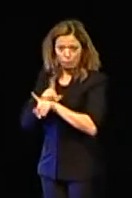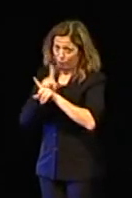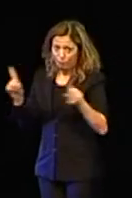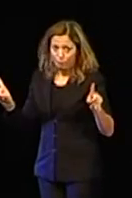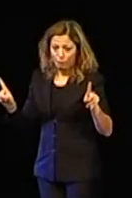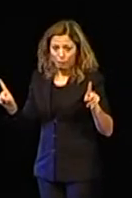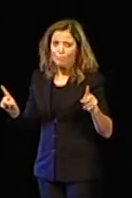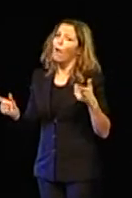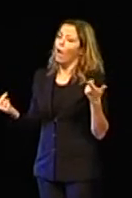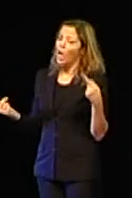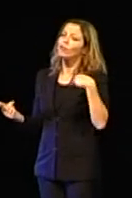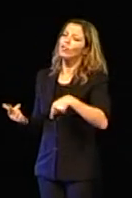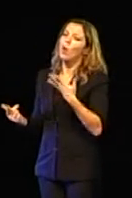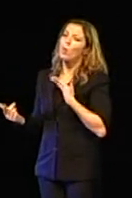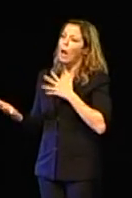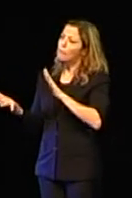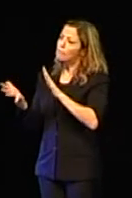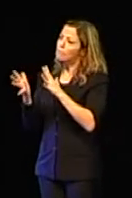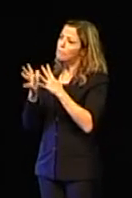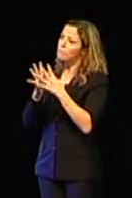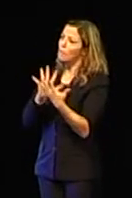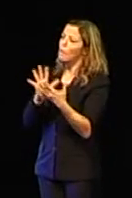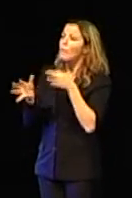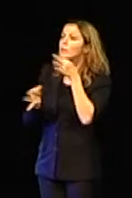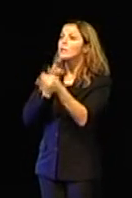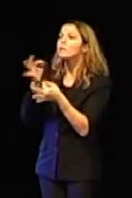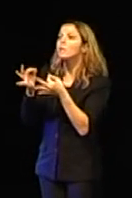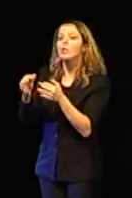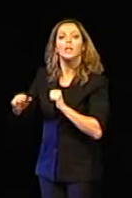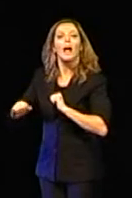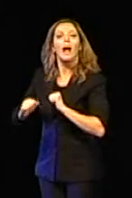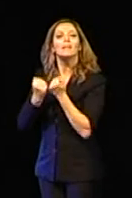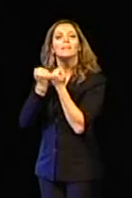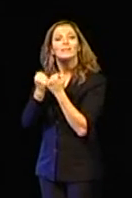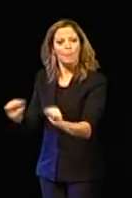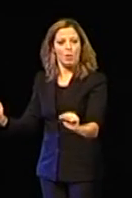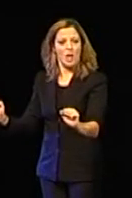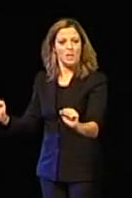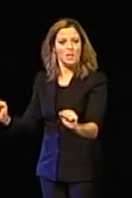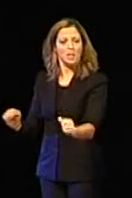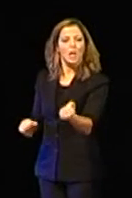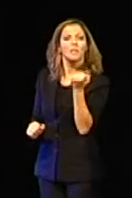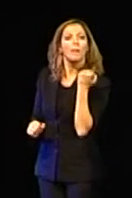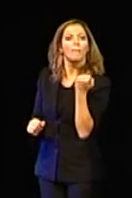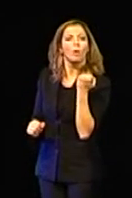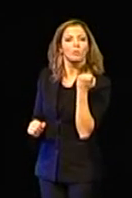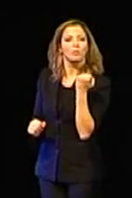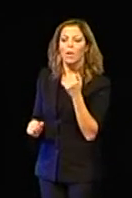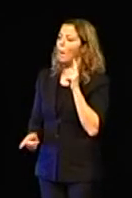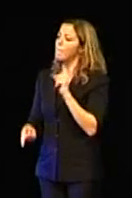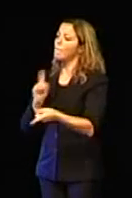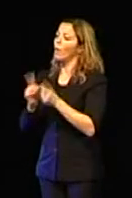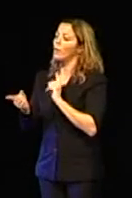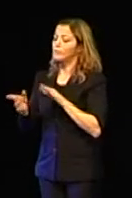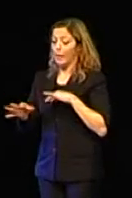dell'idea in democrazia di gestione del potere da parte della politica che troppo spesso viene